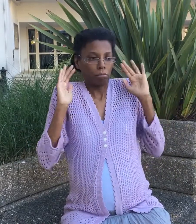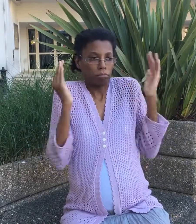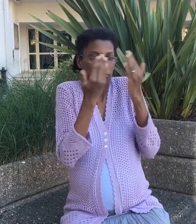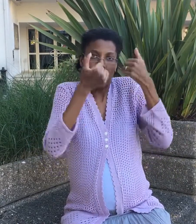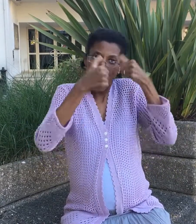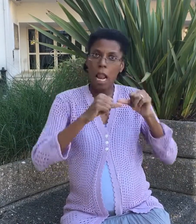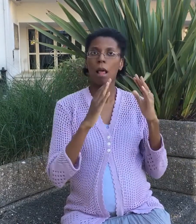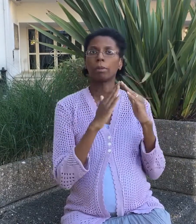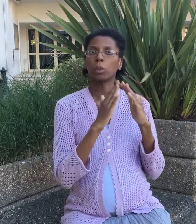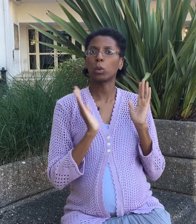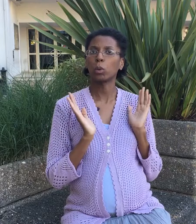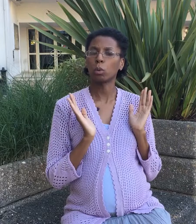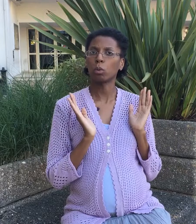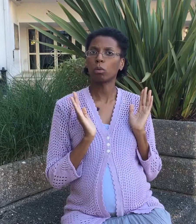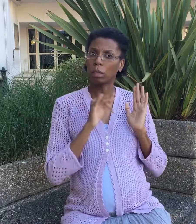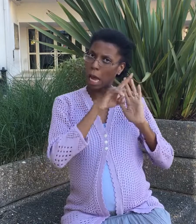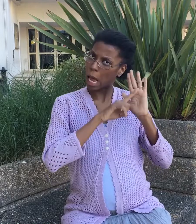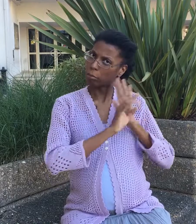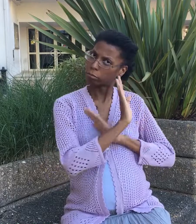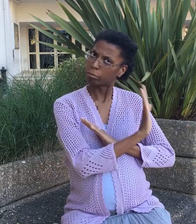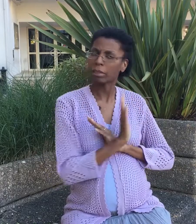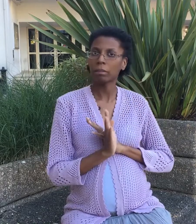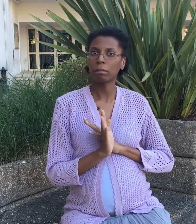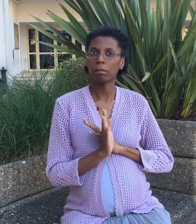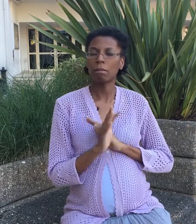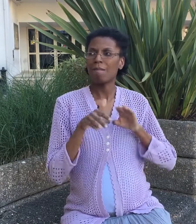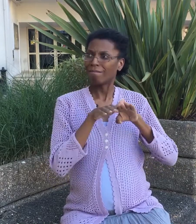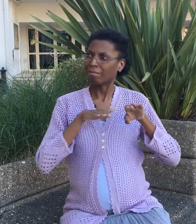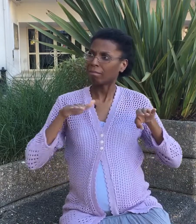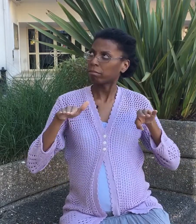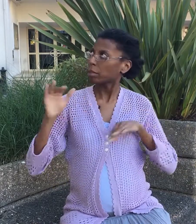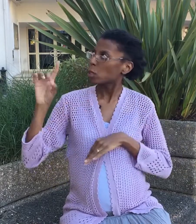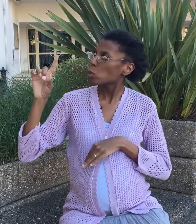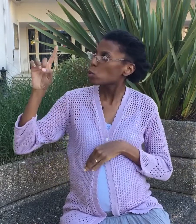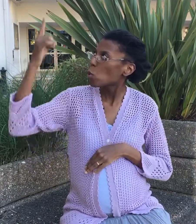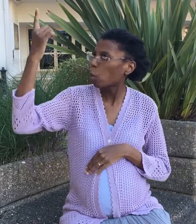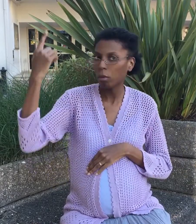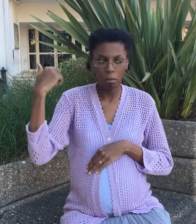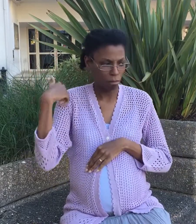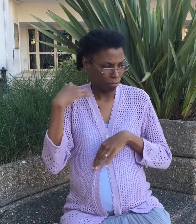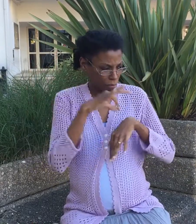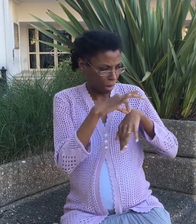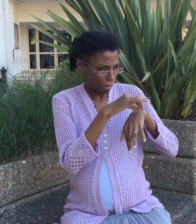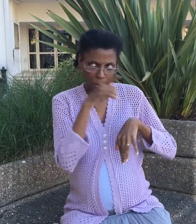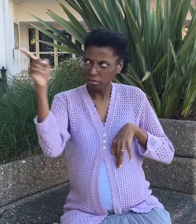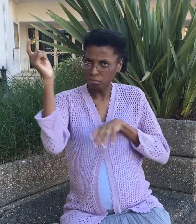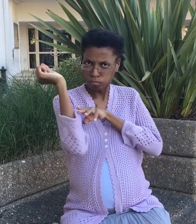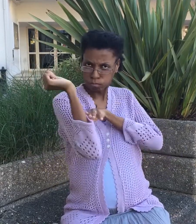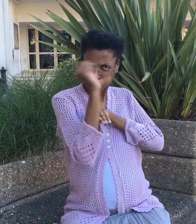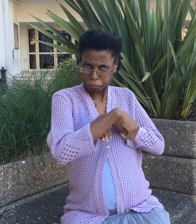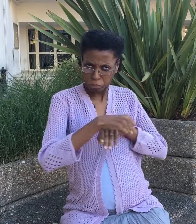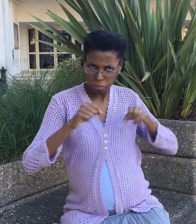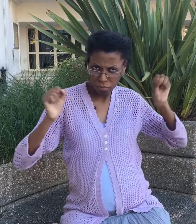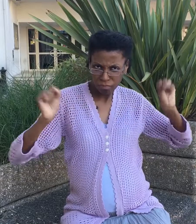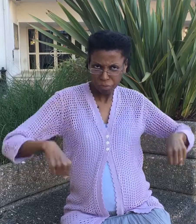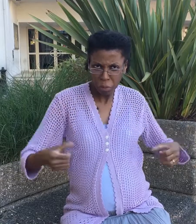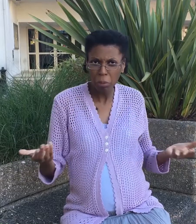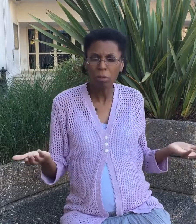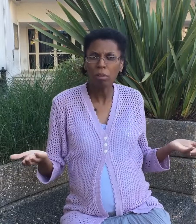gestes barrières, le confinement, et la foi en un Dieu qui